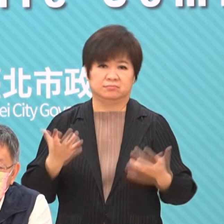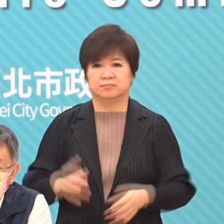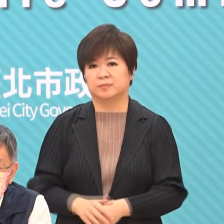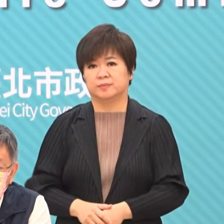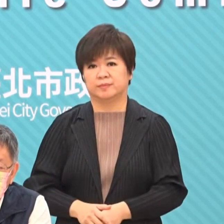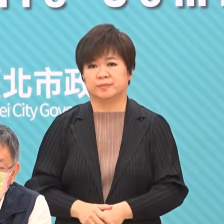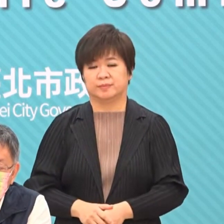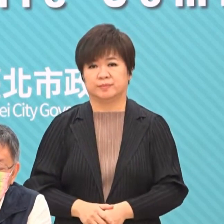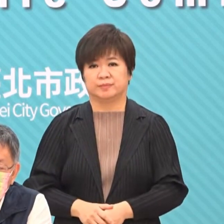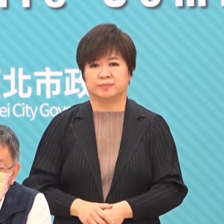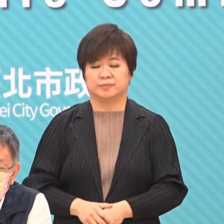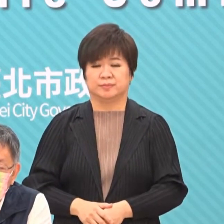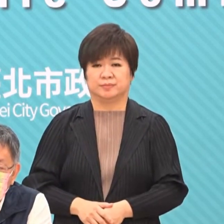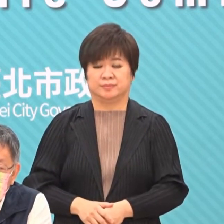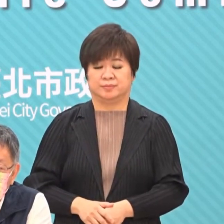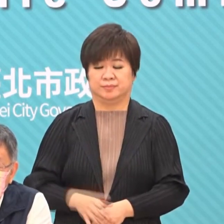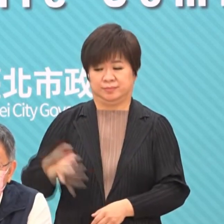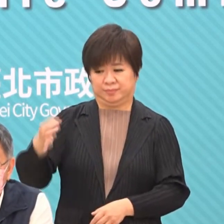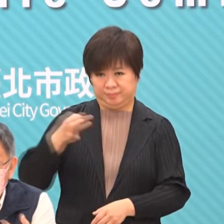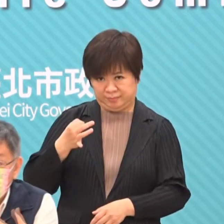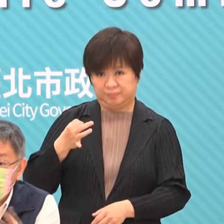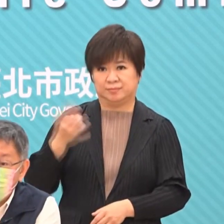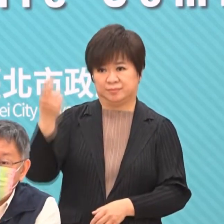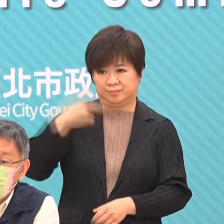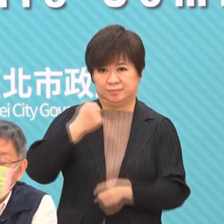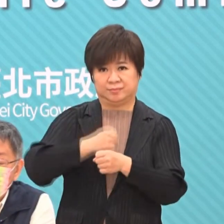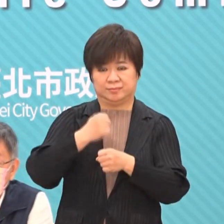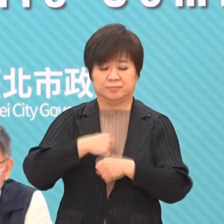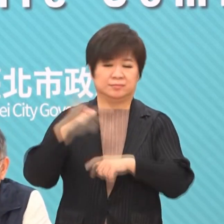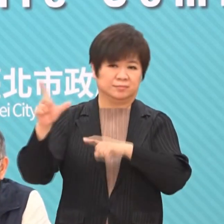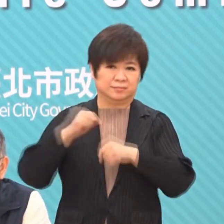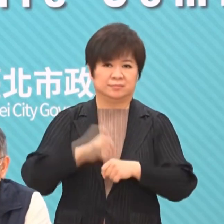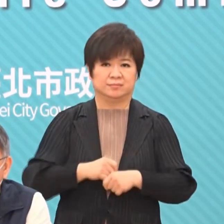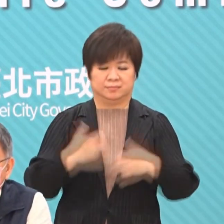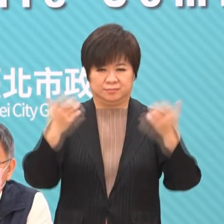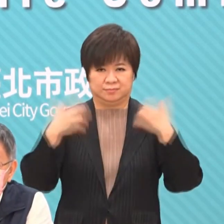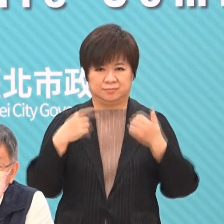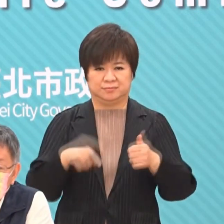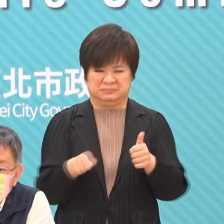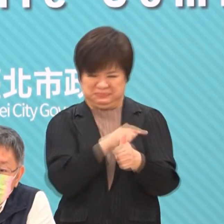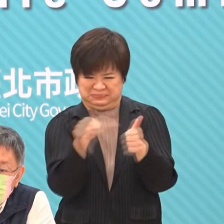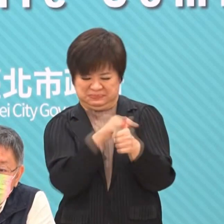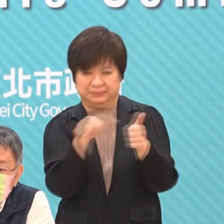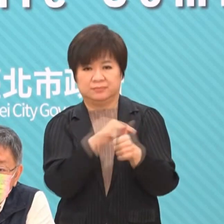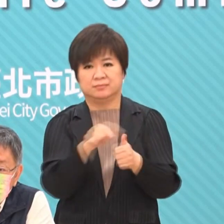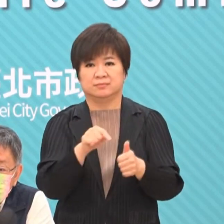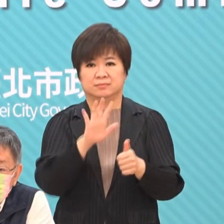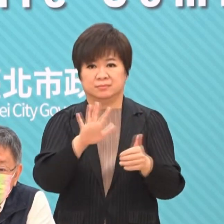他有领薪水做就做这种事啊。所以有些人的工作就是攻击柯文哲，那也没办法啊。